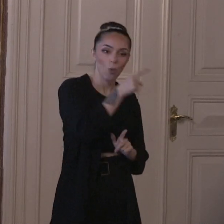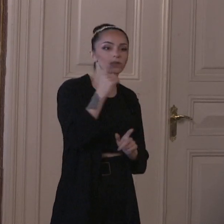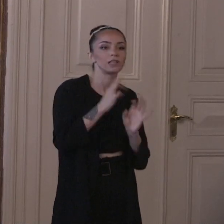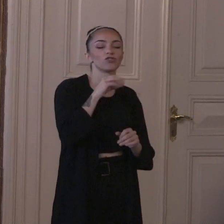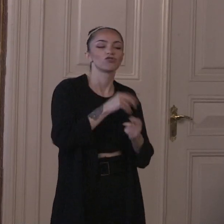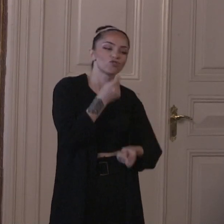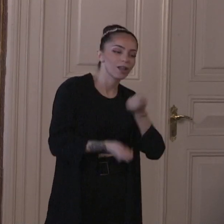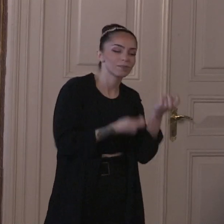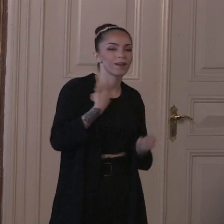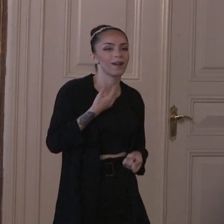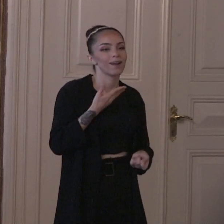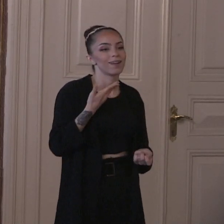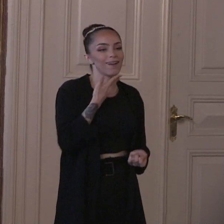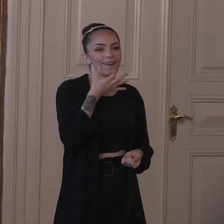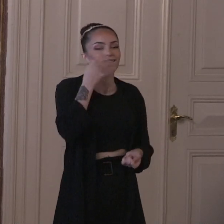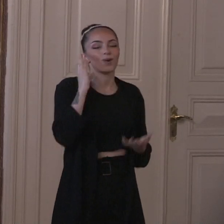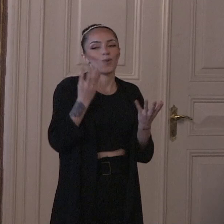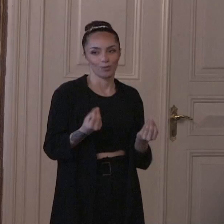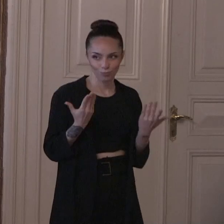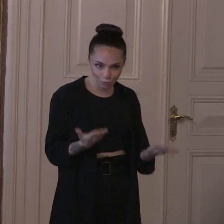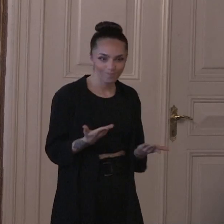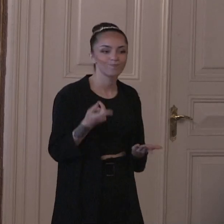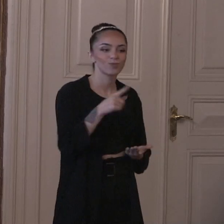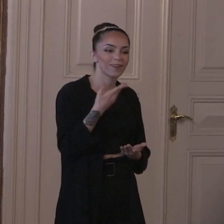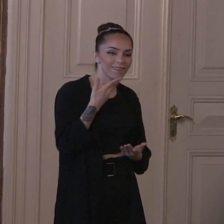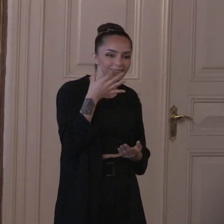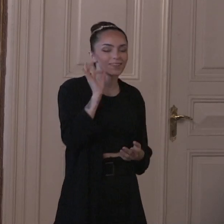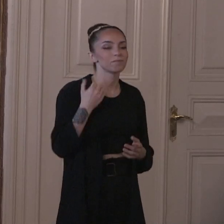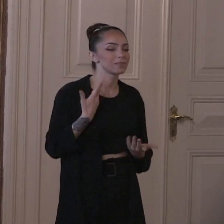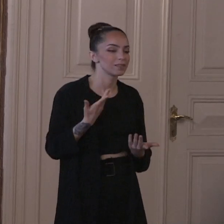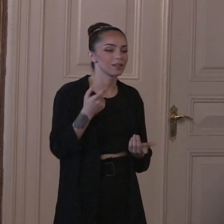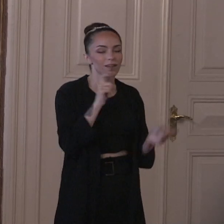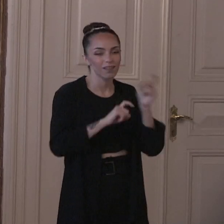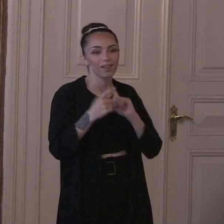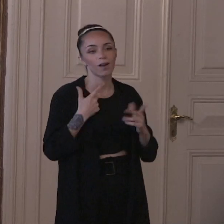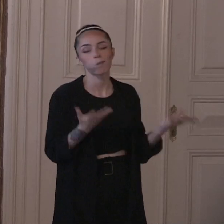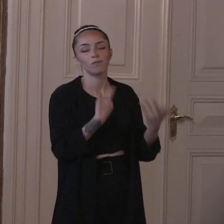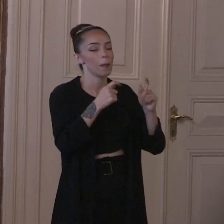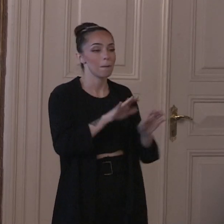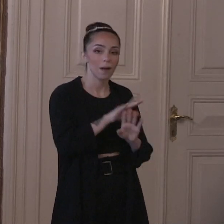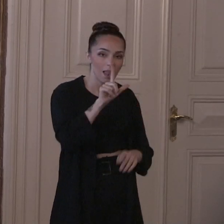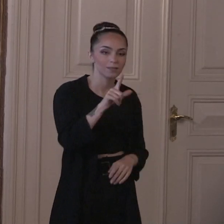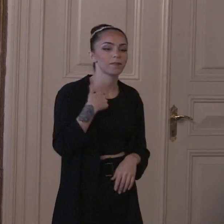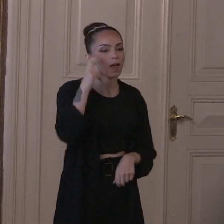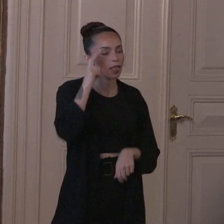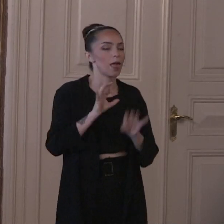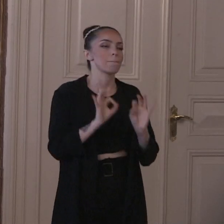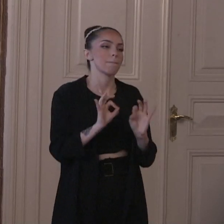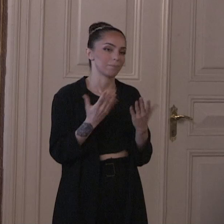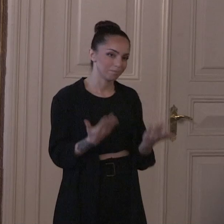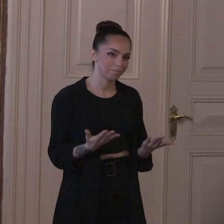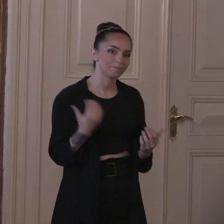çalışma fırsatımız olduğunu ve bu fırsatı kaçırmamamız gerektiğini hatırlatmaktadır.